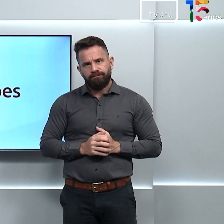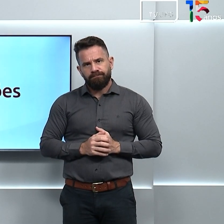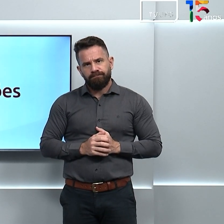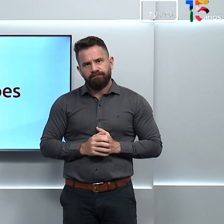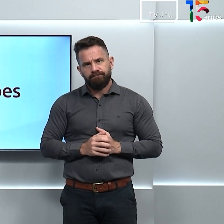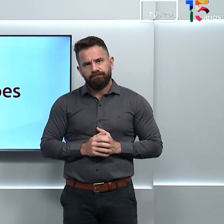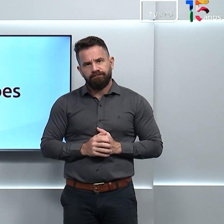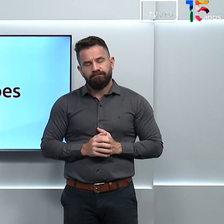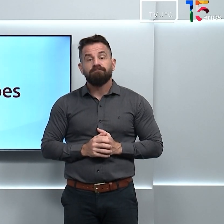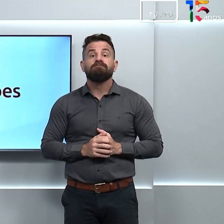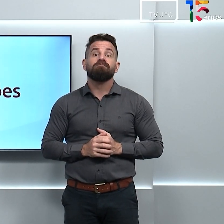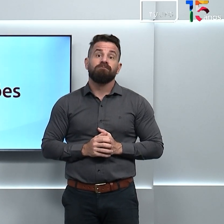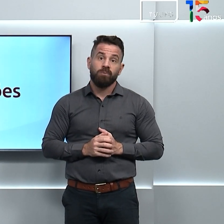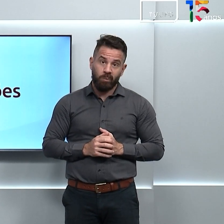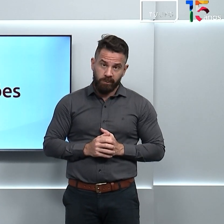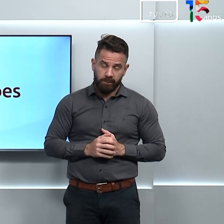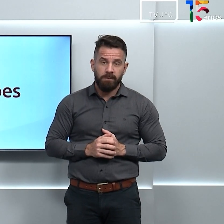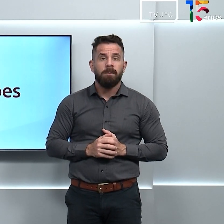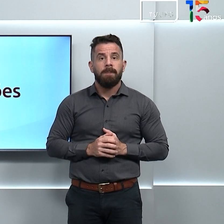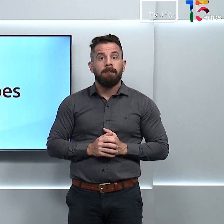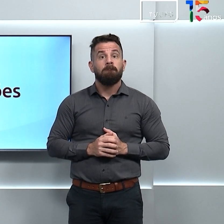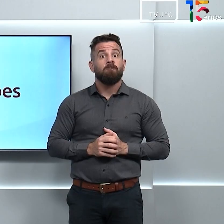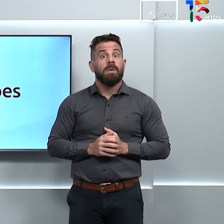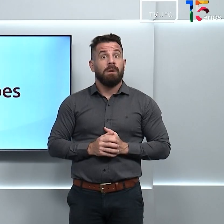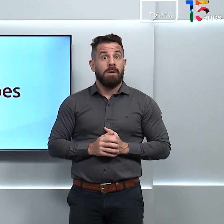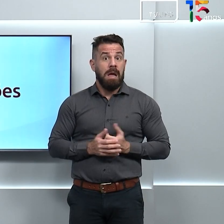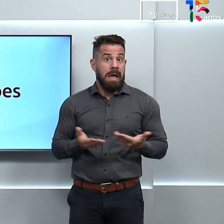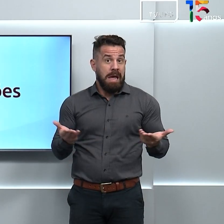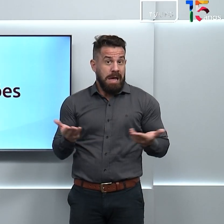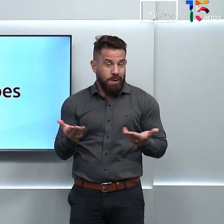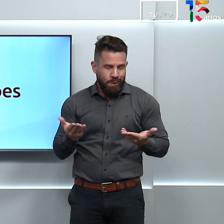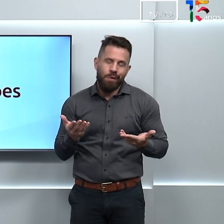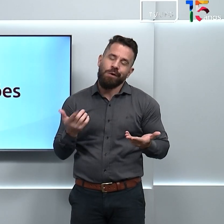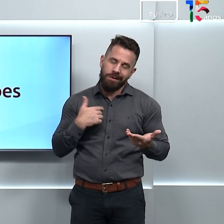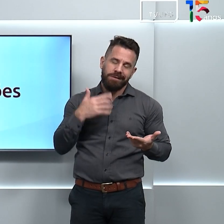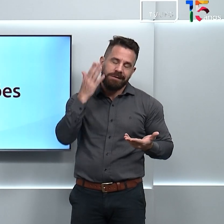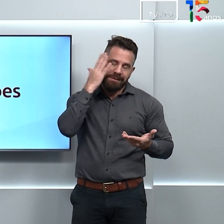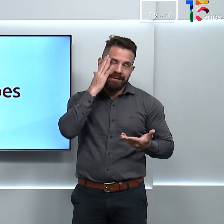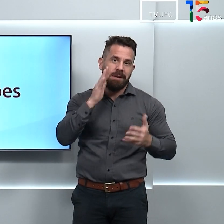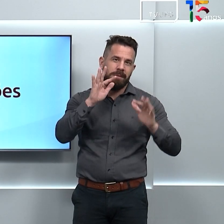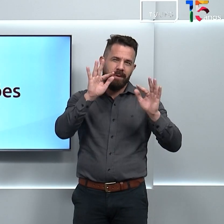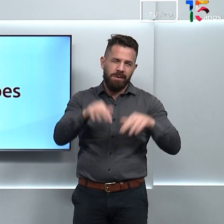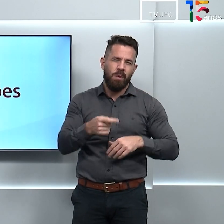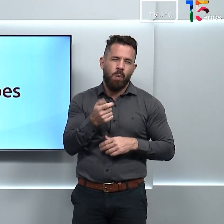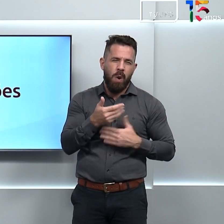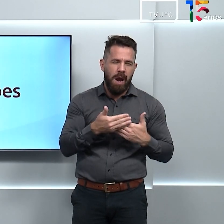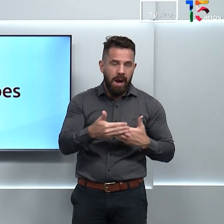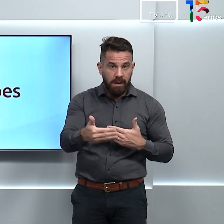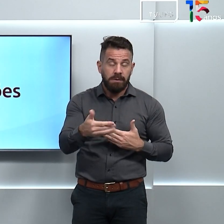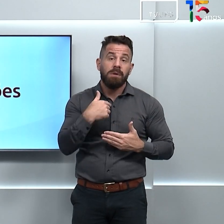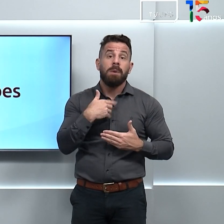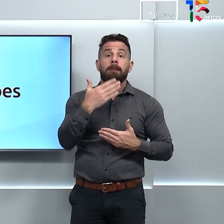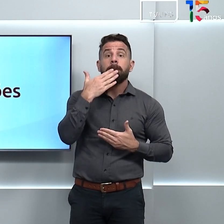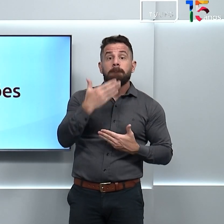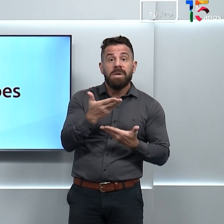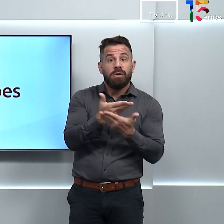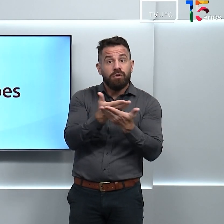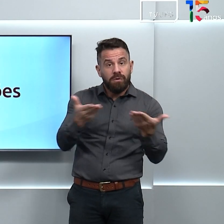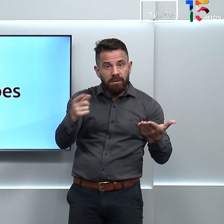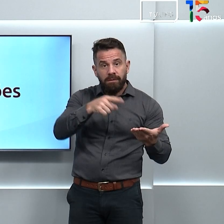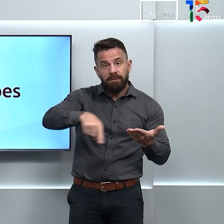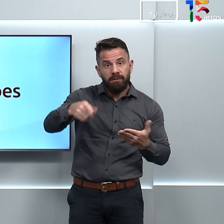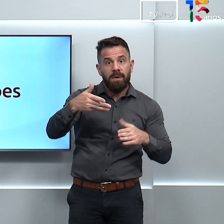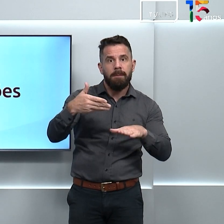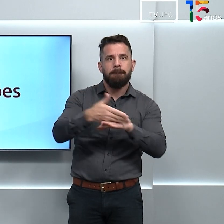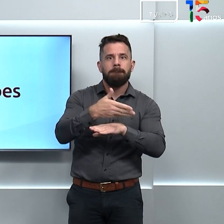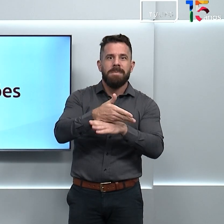Bom, agora a gente tem um encerramento, a gente vai para o nosso encerramento, e tem um pedido para você, uma dica. Participa do